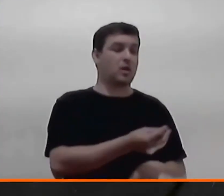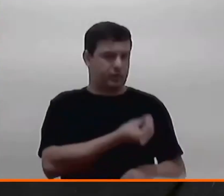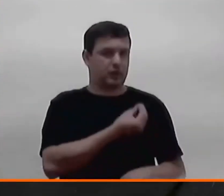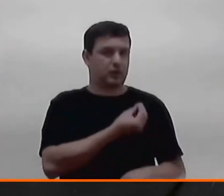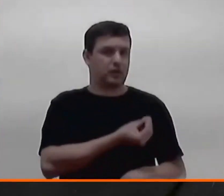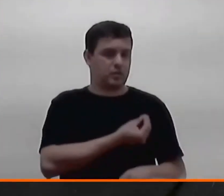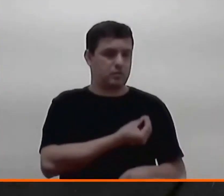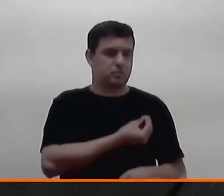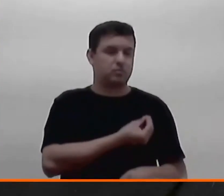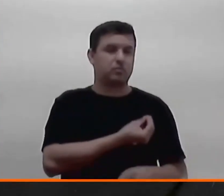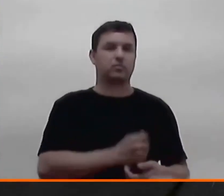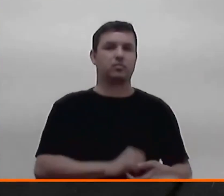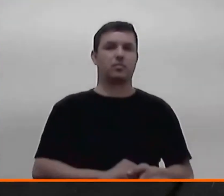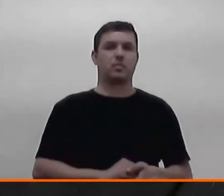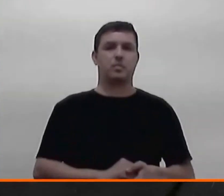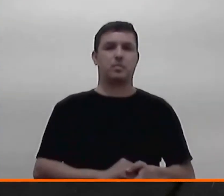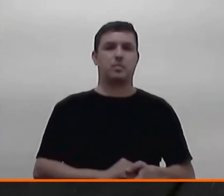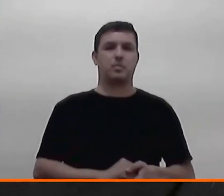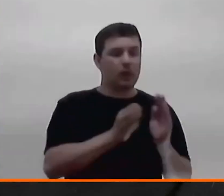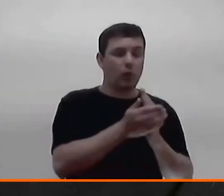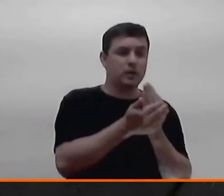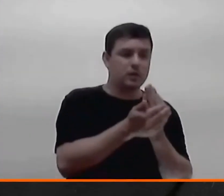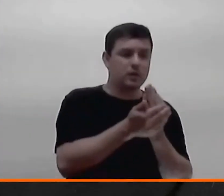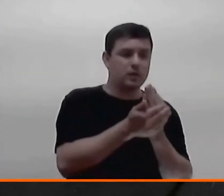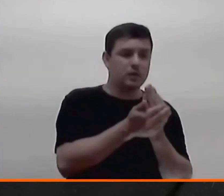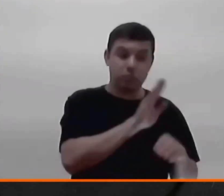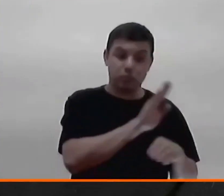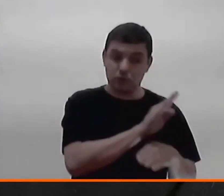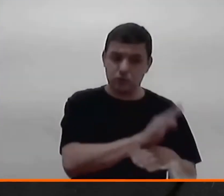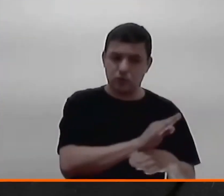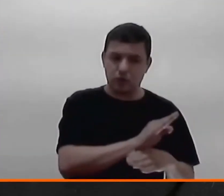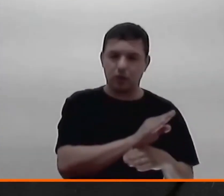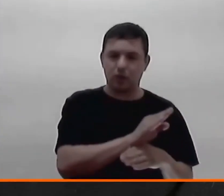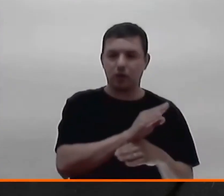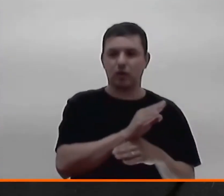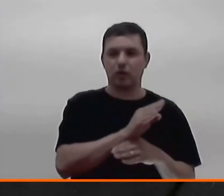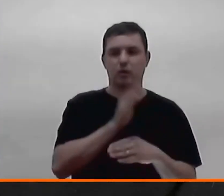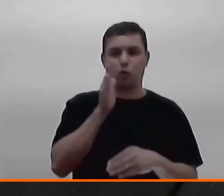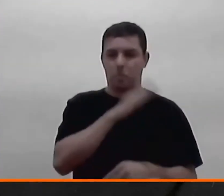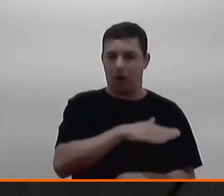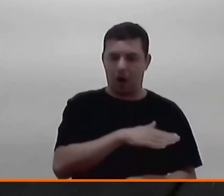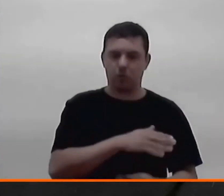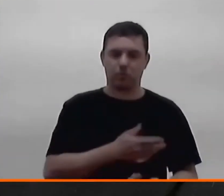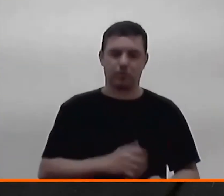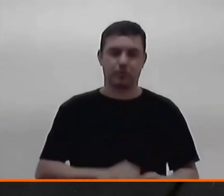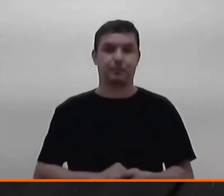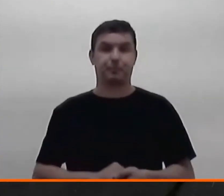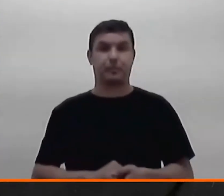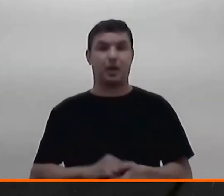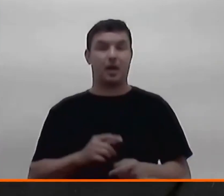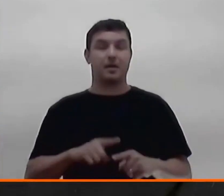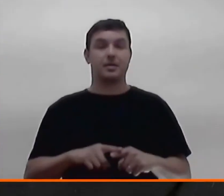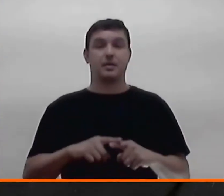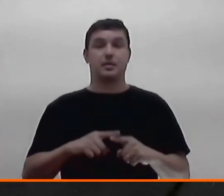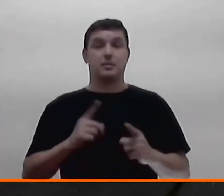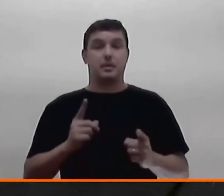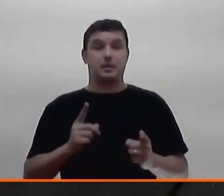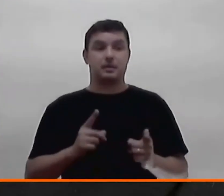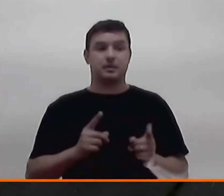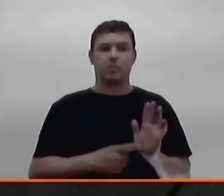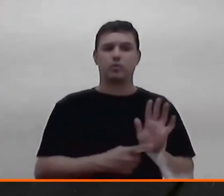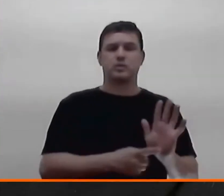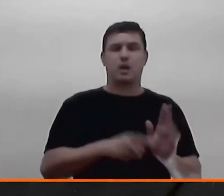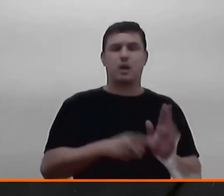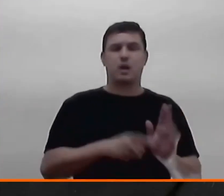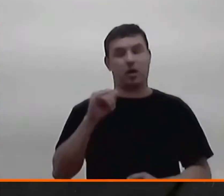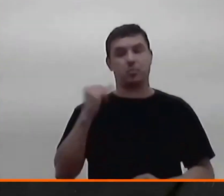guardar é para proteger o jardim. Mas aqui, irmãos, eu quero mostrar para vocês, aqui